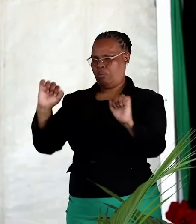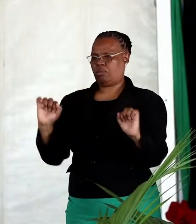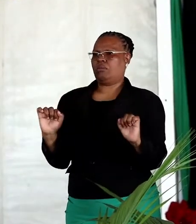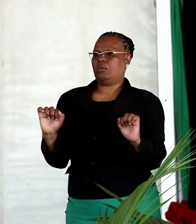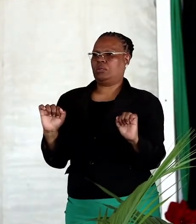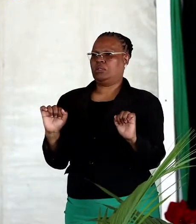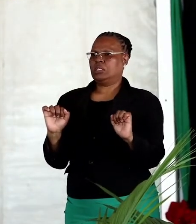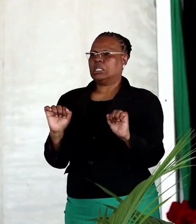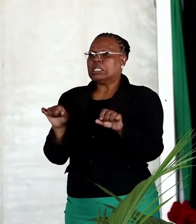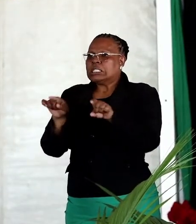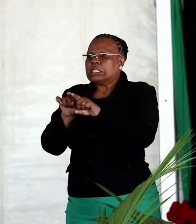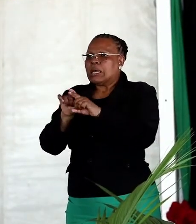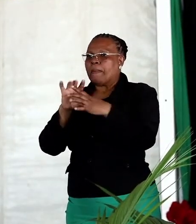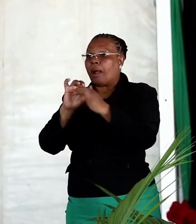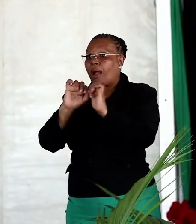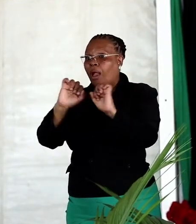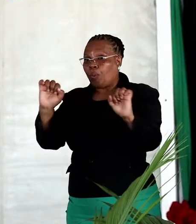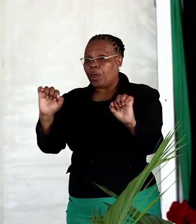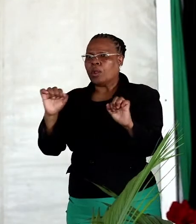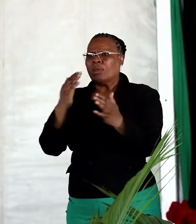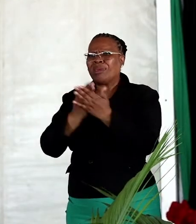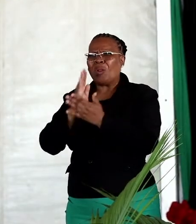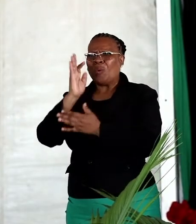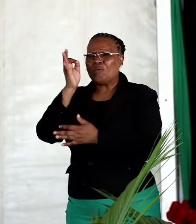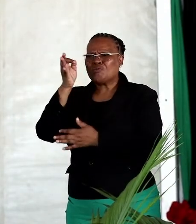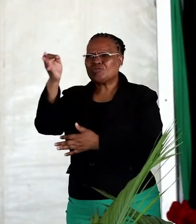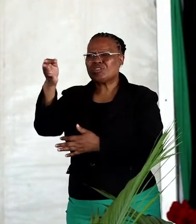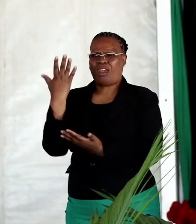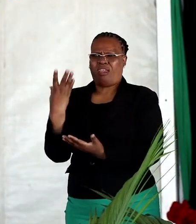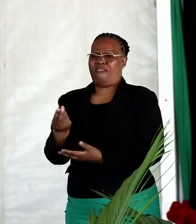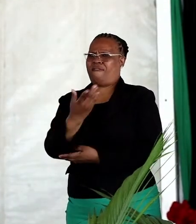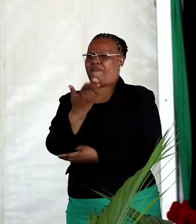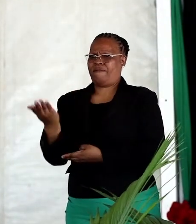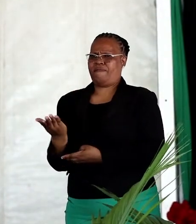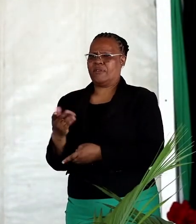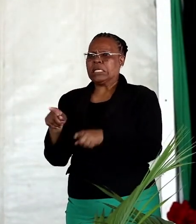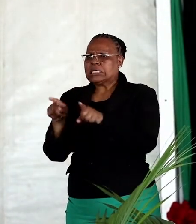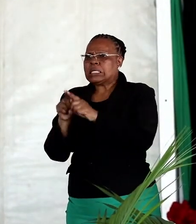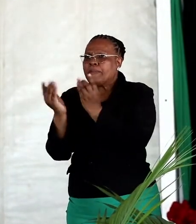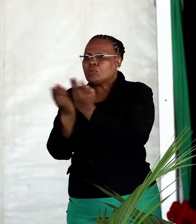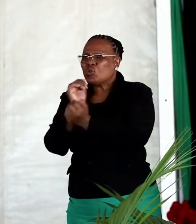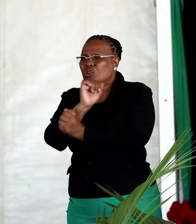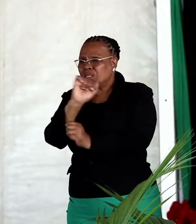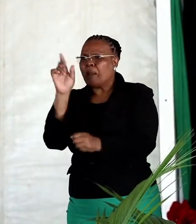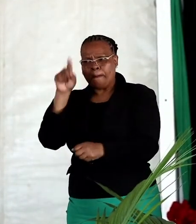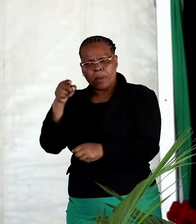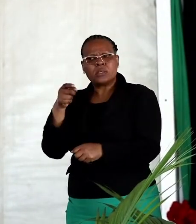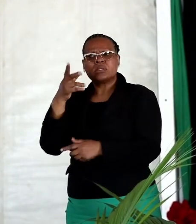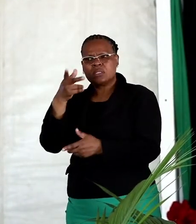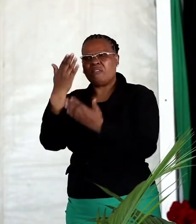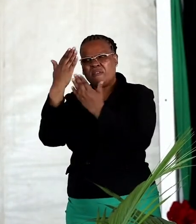Nimele ezandawo nihlala kuzo. Nimele ezazikolo niphuma kuzo.